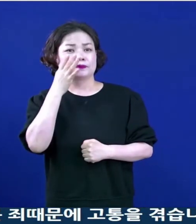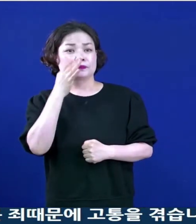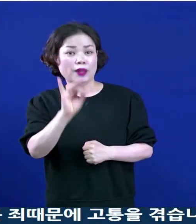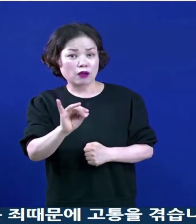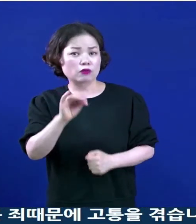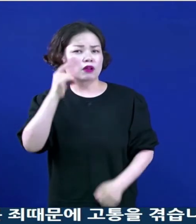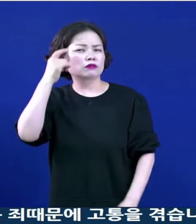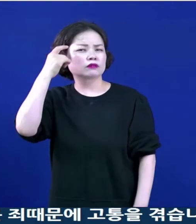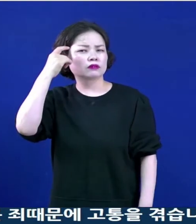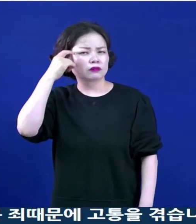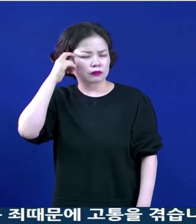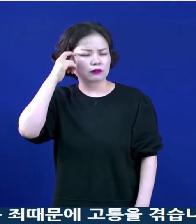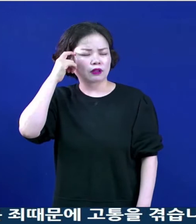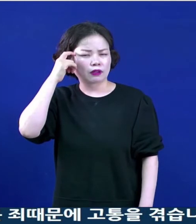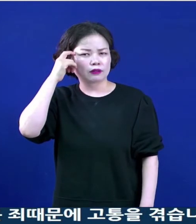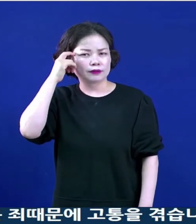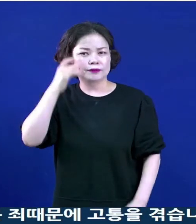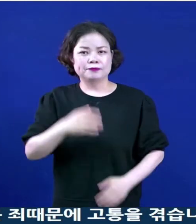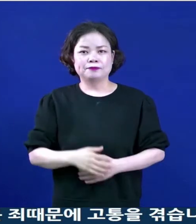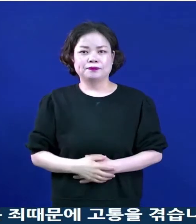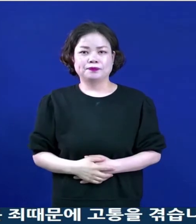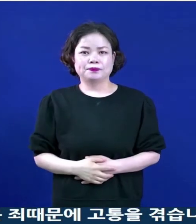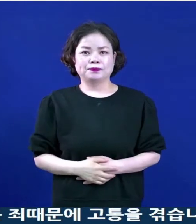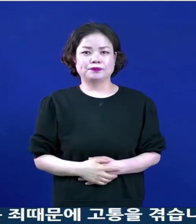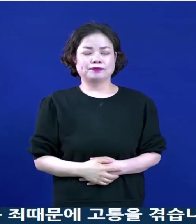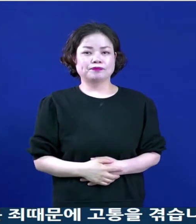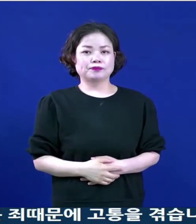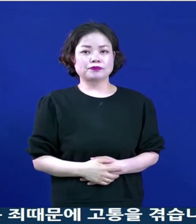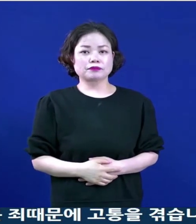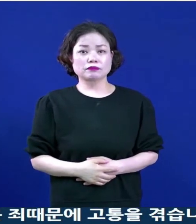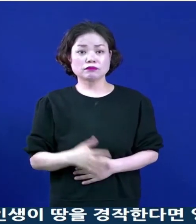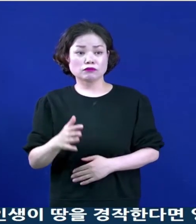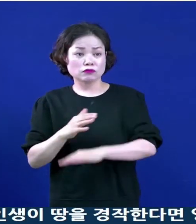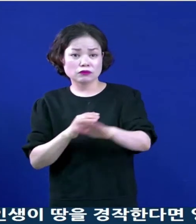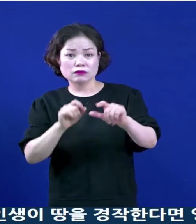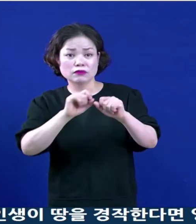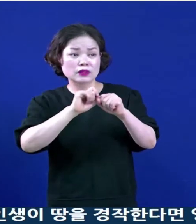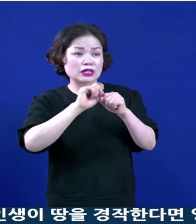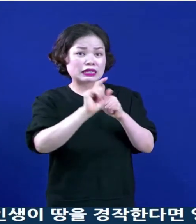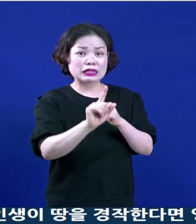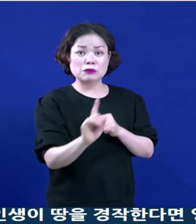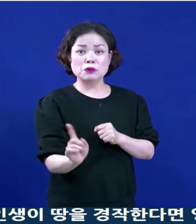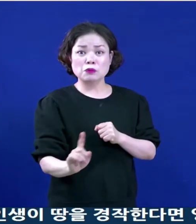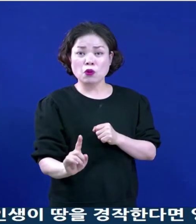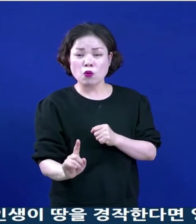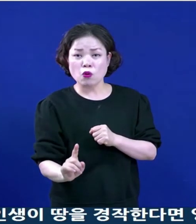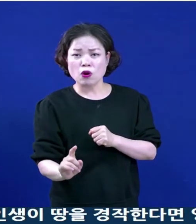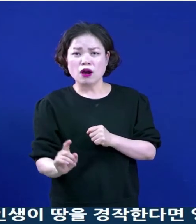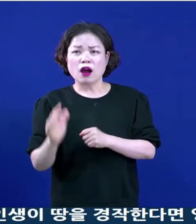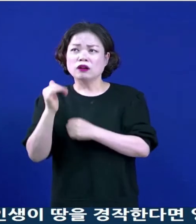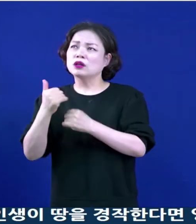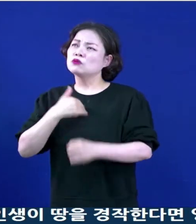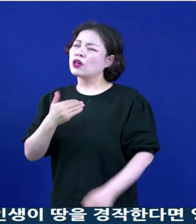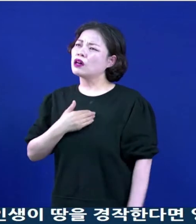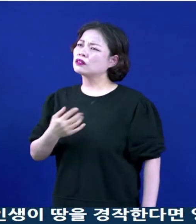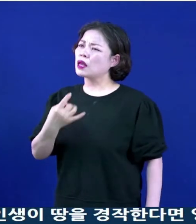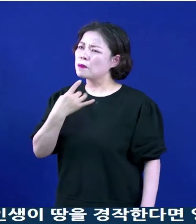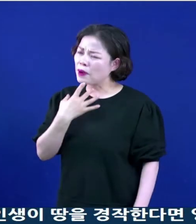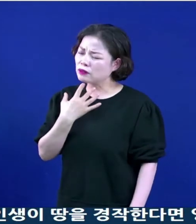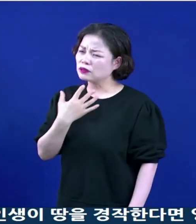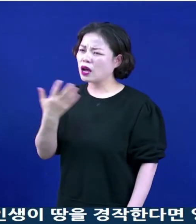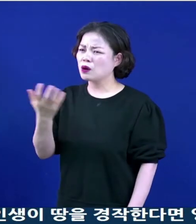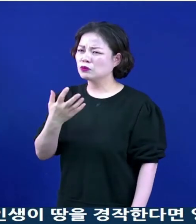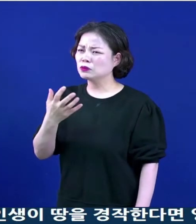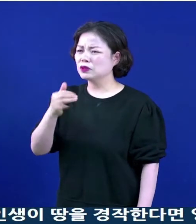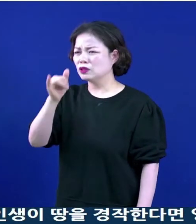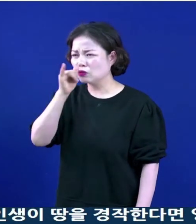라고 생각할 수 있어야 합니다. 그럼 우리 대부분 어떻게 반응합니까? 하나님 왜 내게만 이런 아픔을